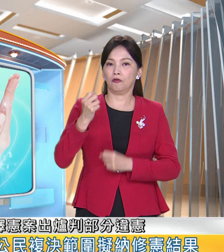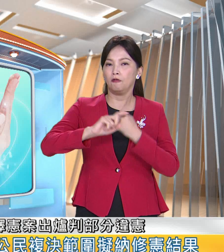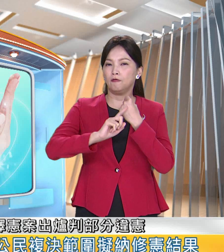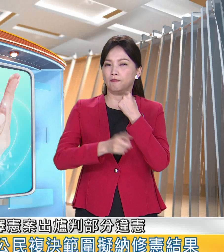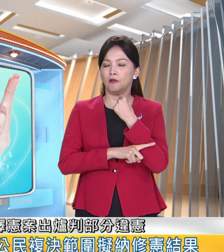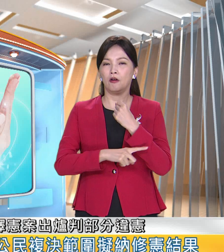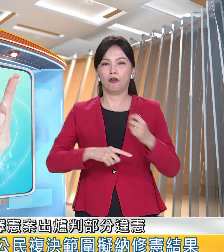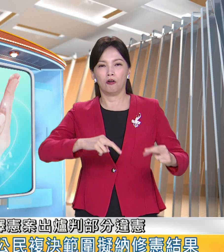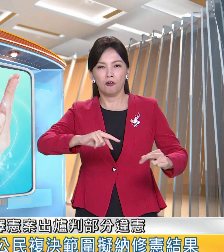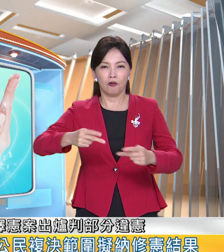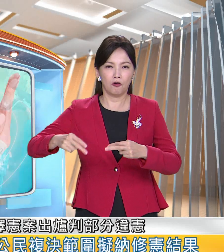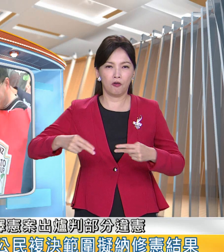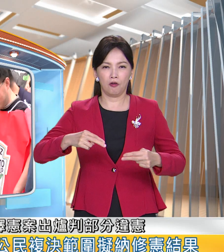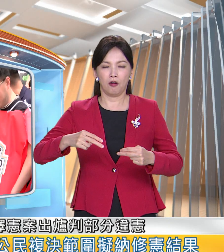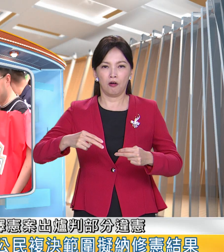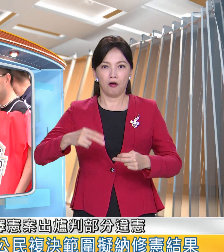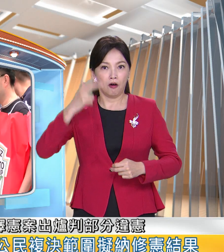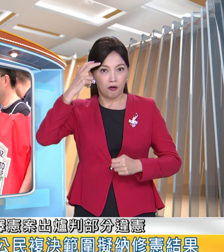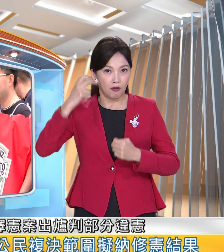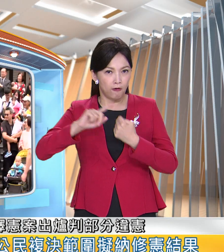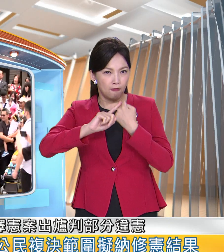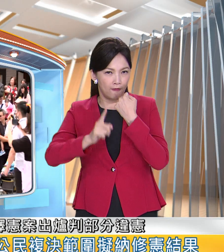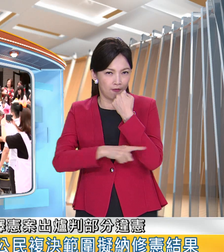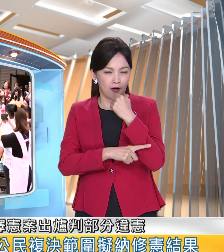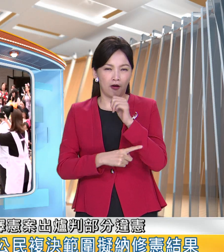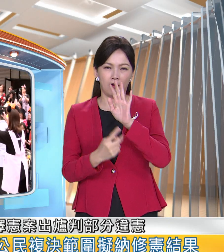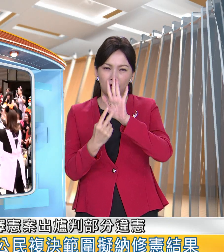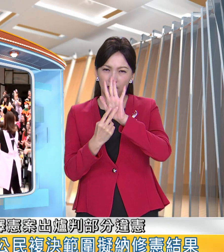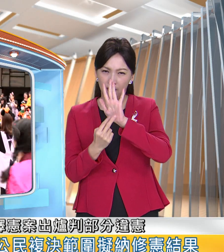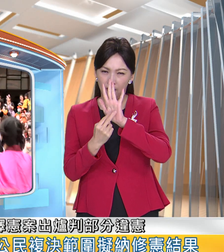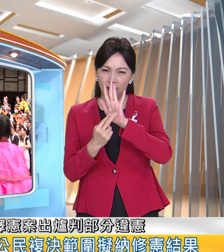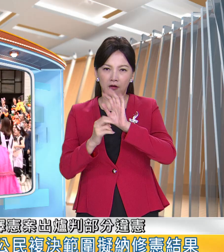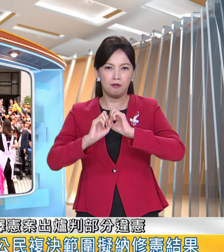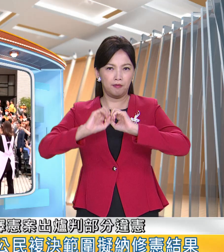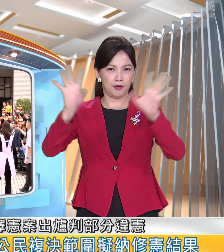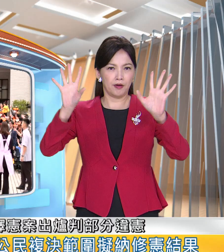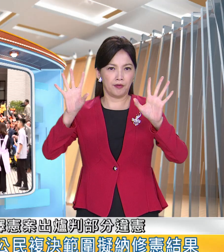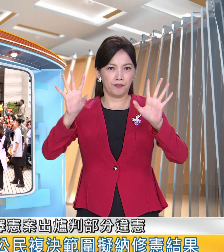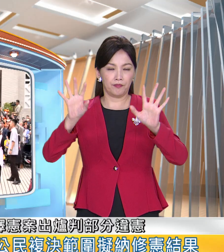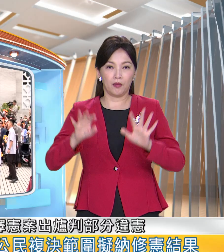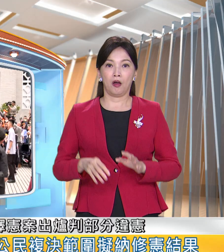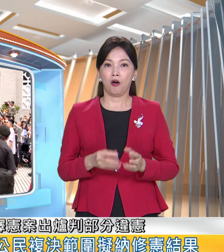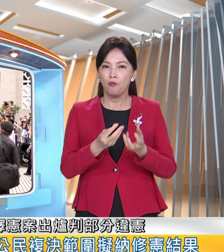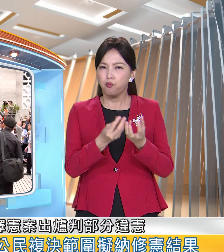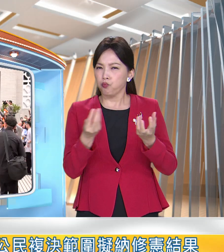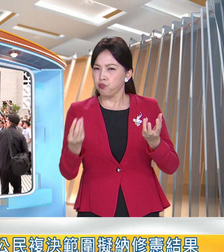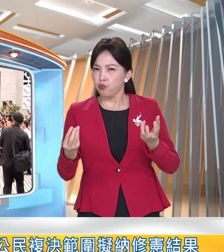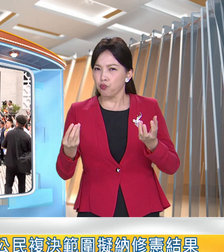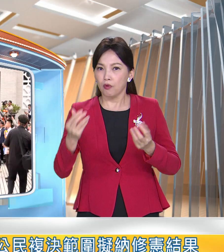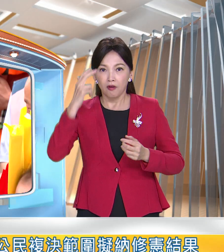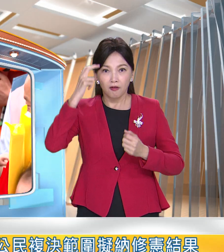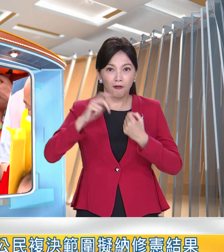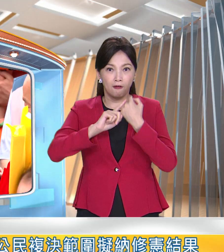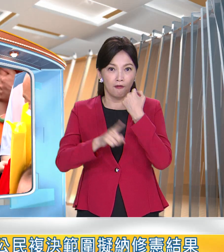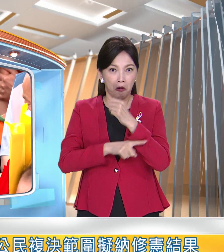国会职权修法释宪案出炉，判部分违宪，引发在野党的不